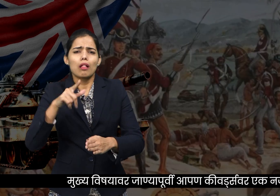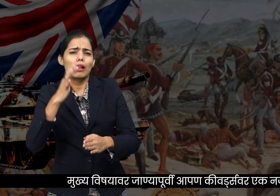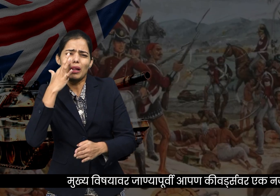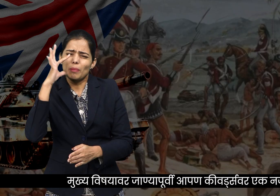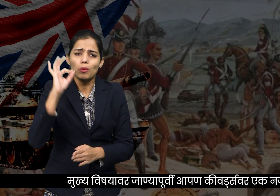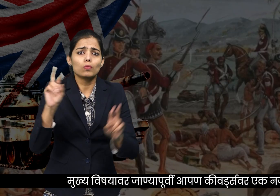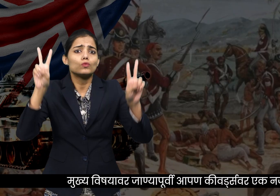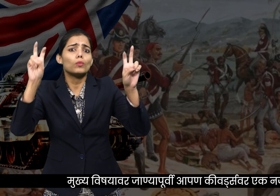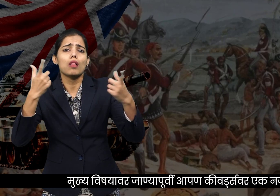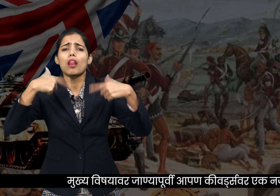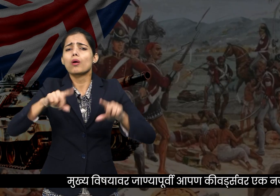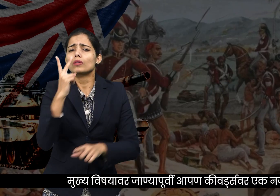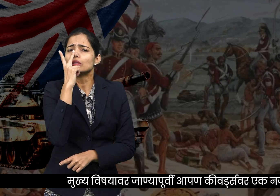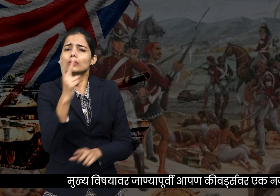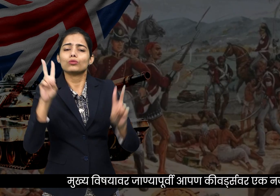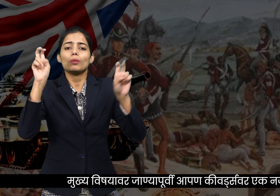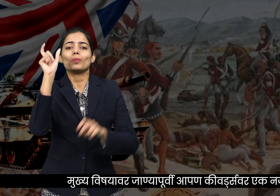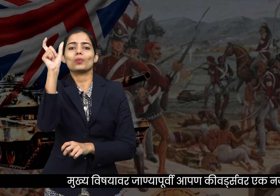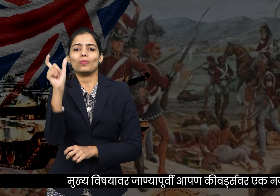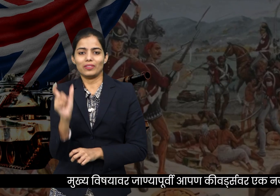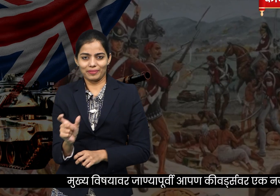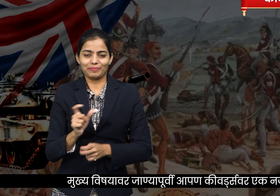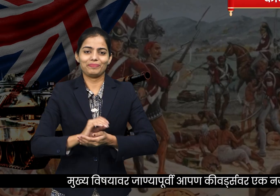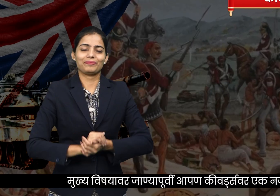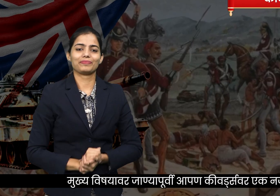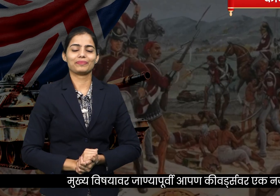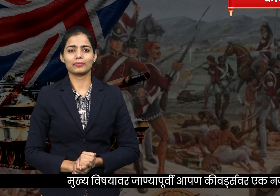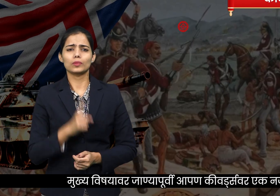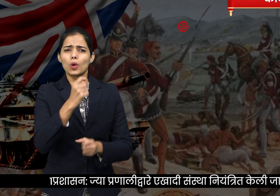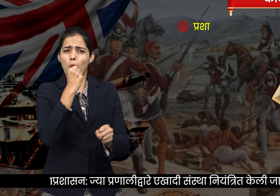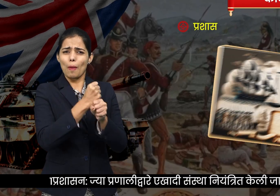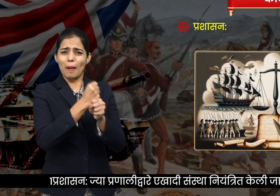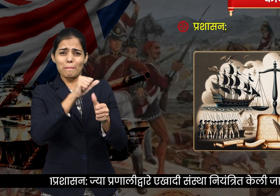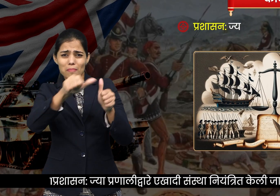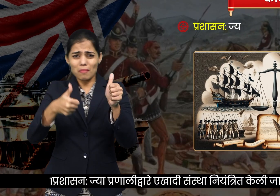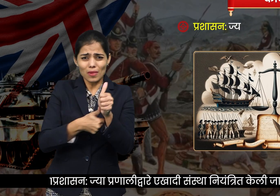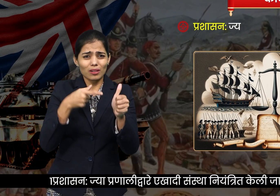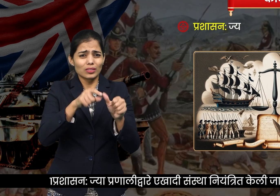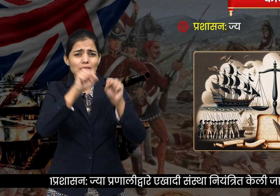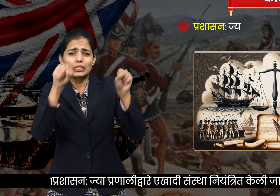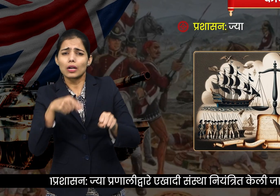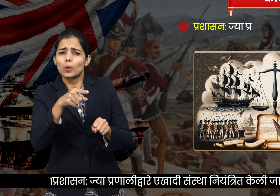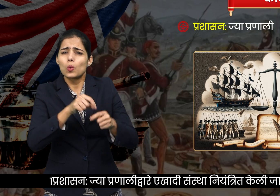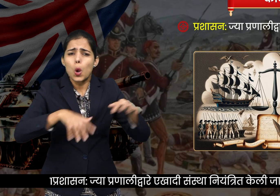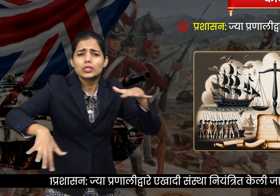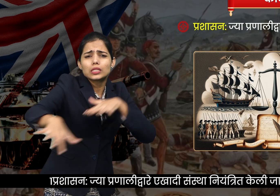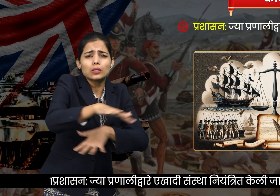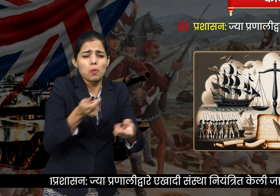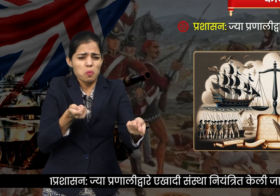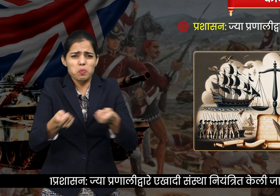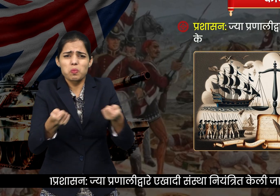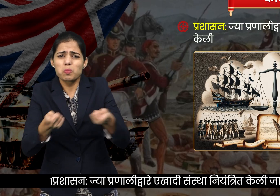मुख्य विषयावर जाण्यापूर्वी आपण कीवर्ड्सवर एक नजर टाकूया. प्रशासन, ज्या